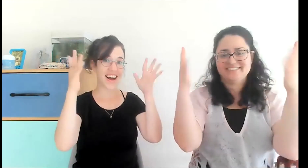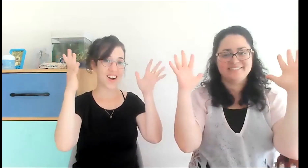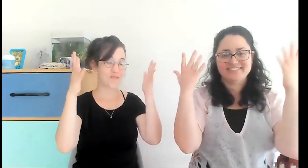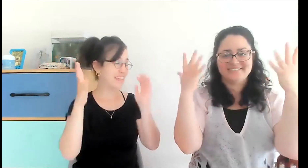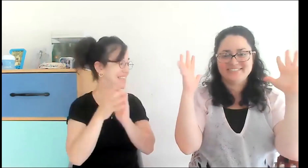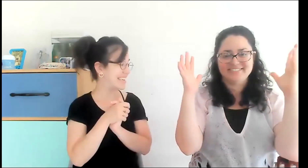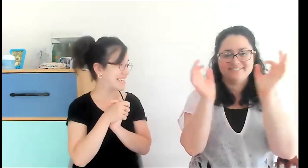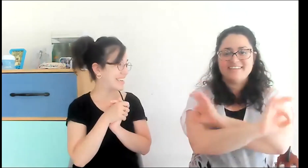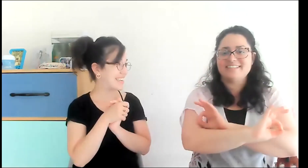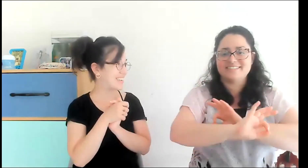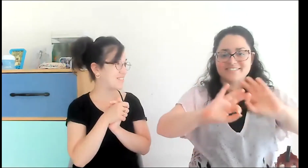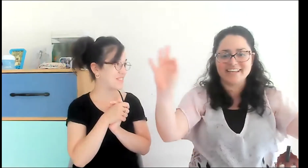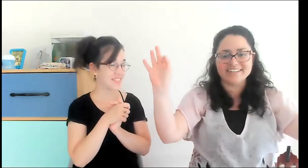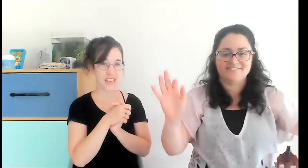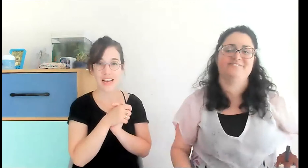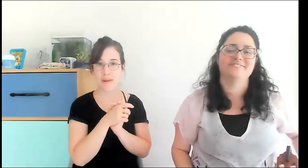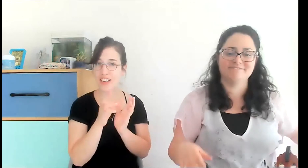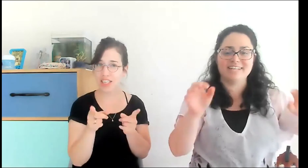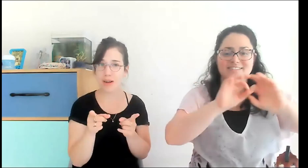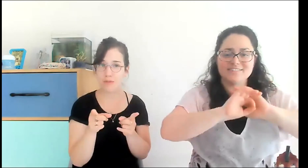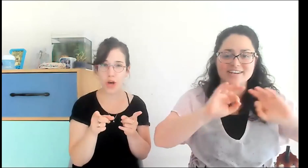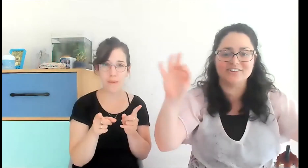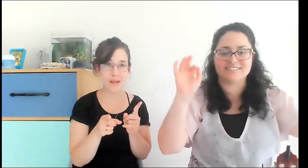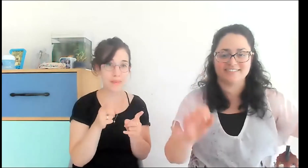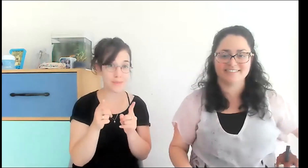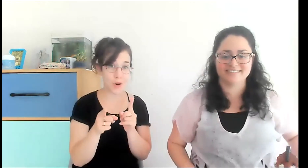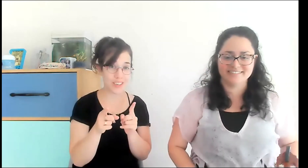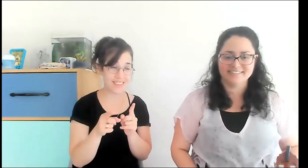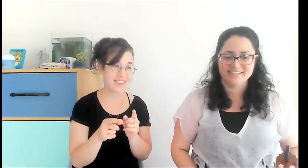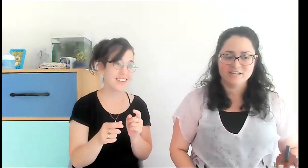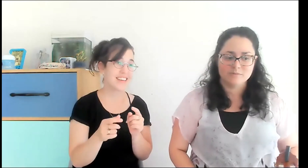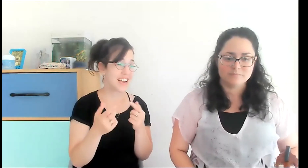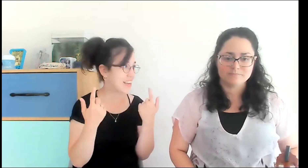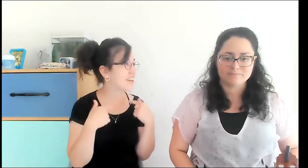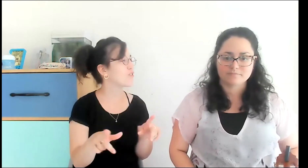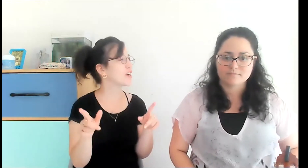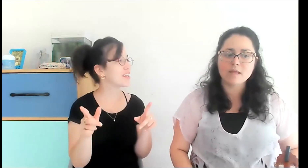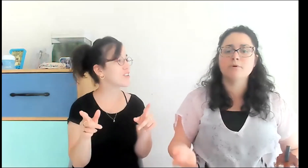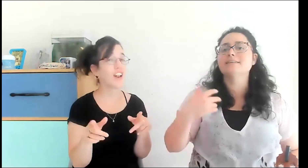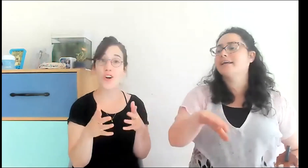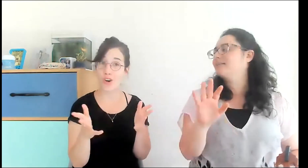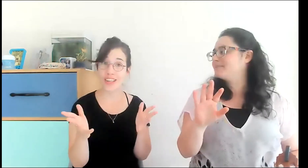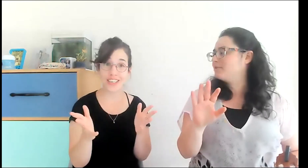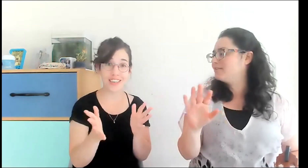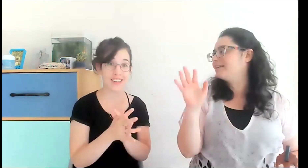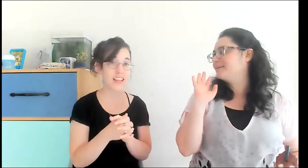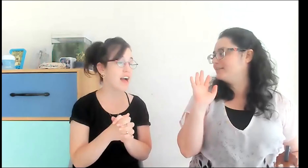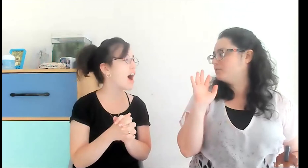וואו, מדהים. מצוינים. אני מקווה שאתם גם נשמעים את הפזמון, כי עכשיו אנחנו הולכים לחזור. בוא נעשה רגע את הפזמון ואז נעשה את כל